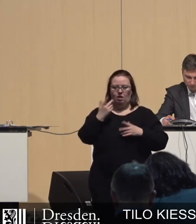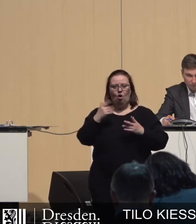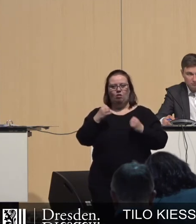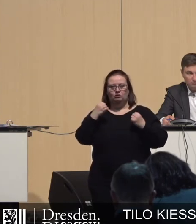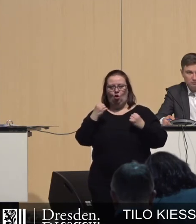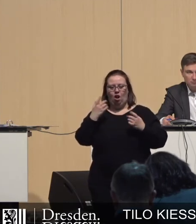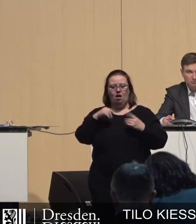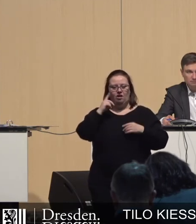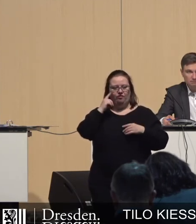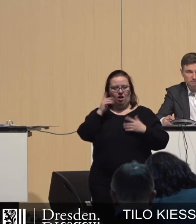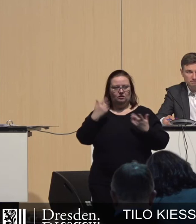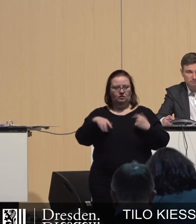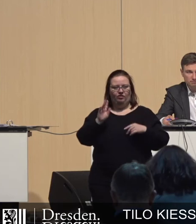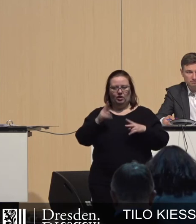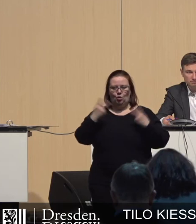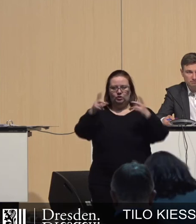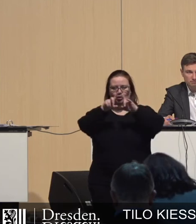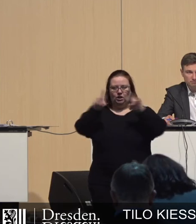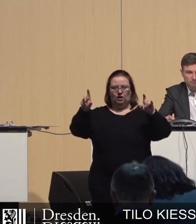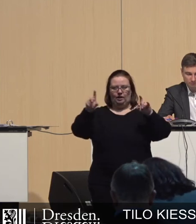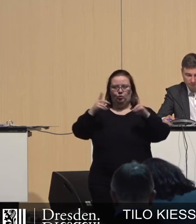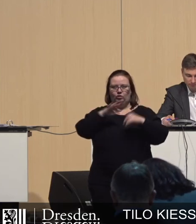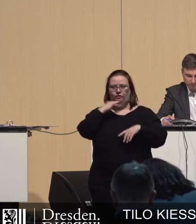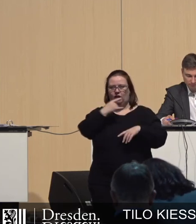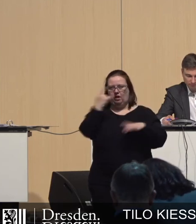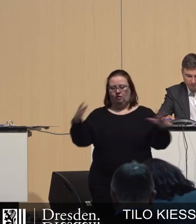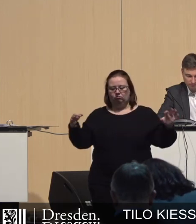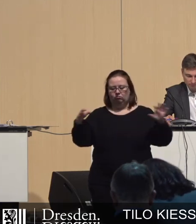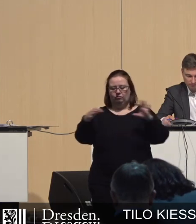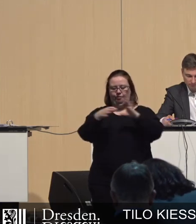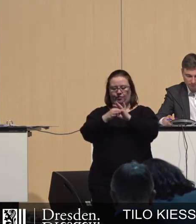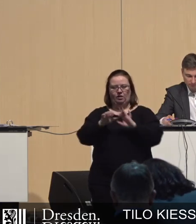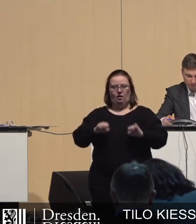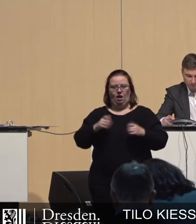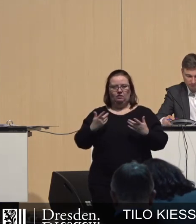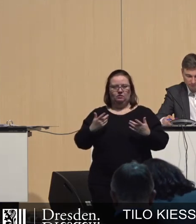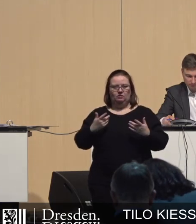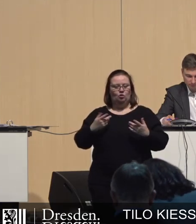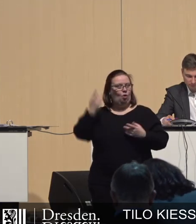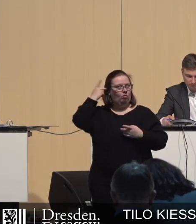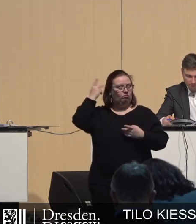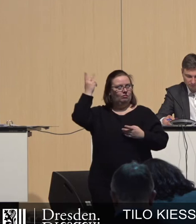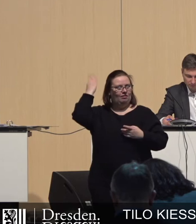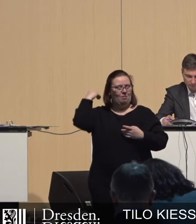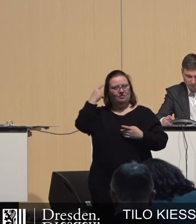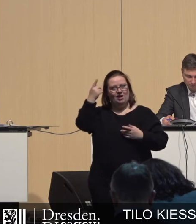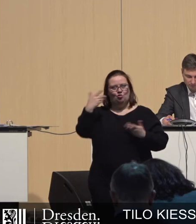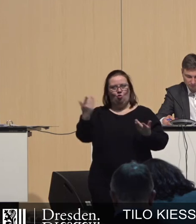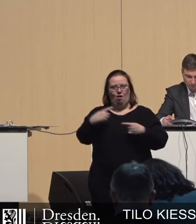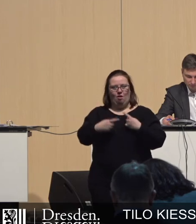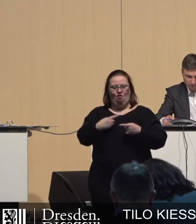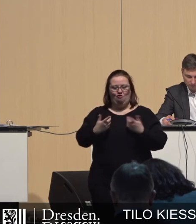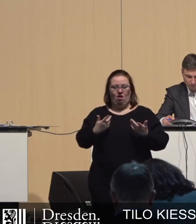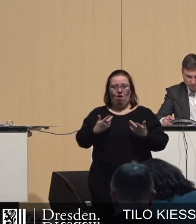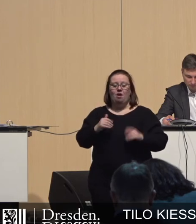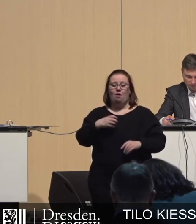haben, klasse, da entsteht wieder ein großes Unternehmen, was wir über viele Jahre zusammenführen, ist mir noch im Ohr. Das Problem